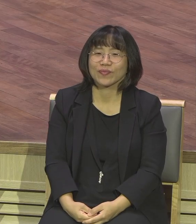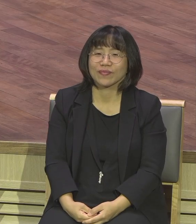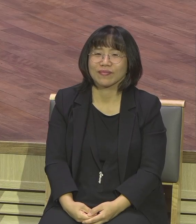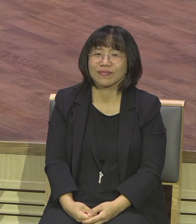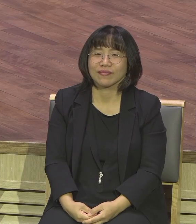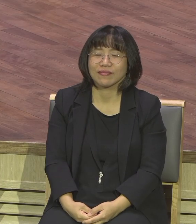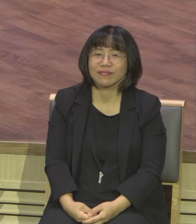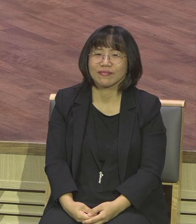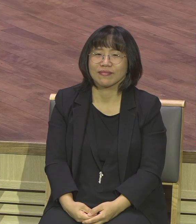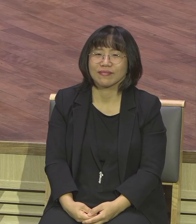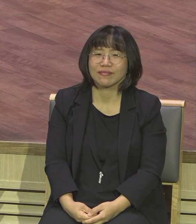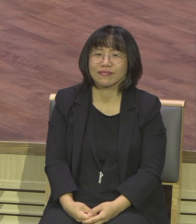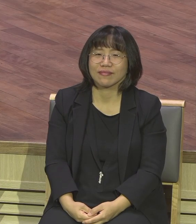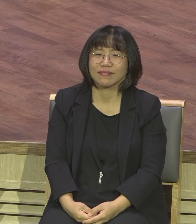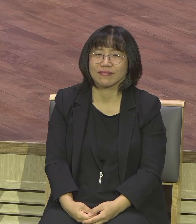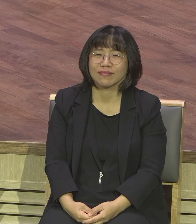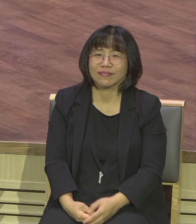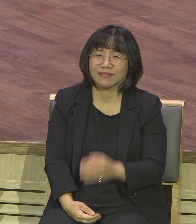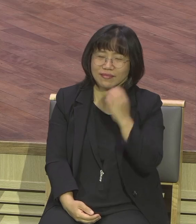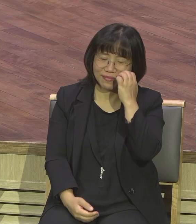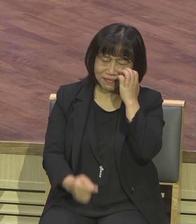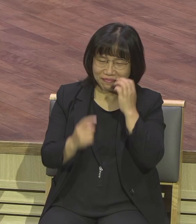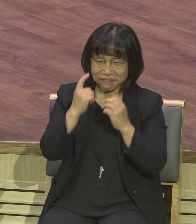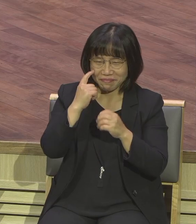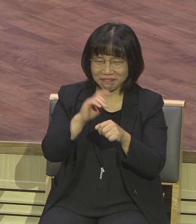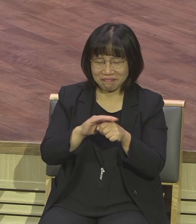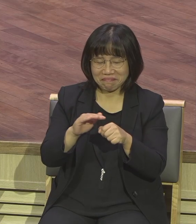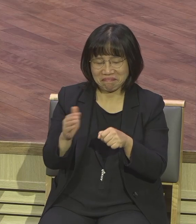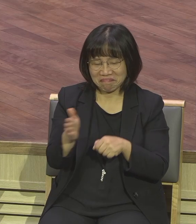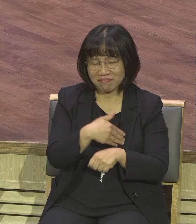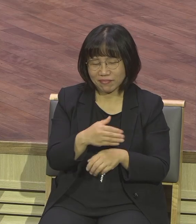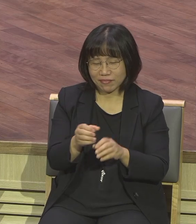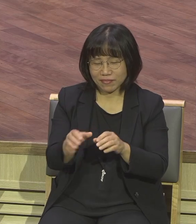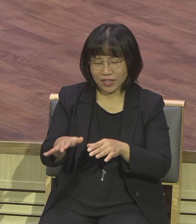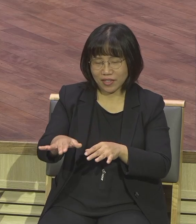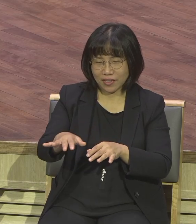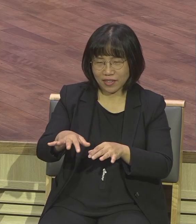알지요 이유를. 자 경제 시스템.